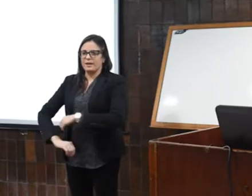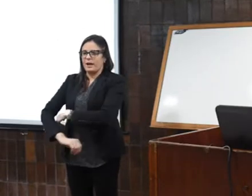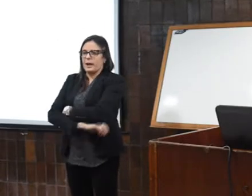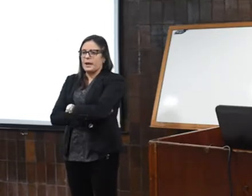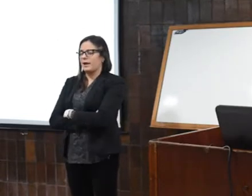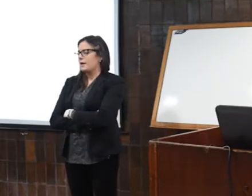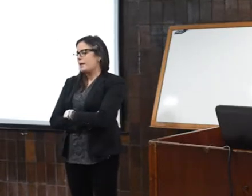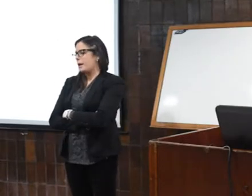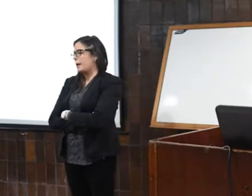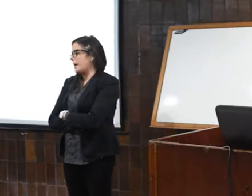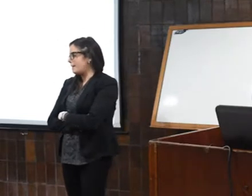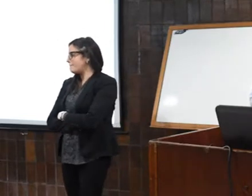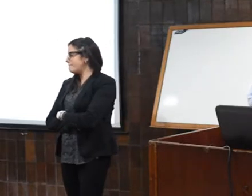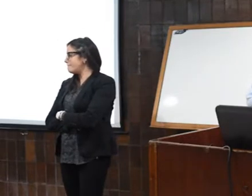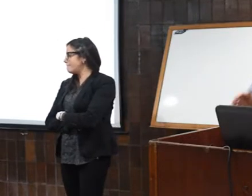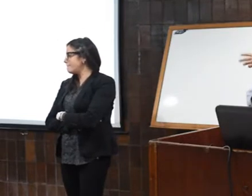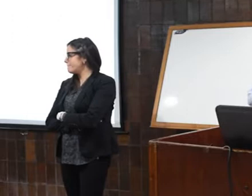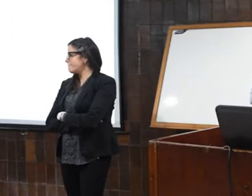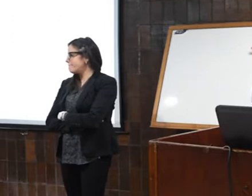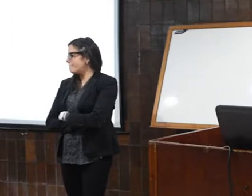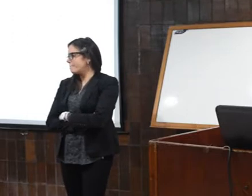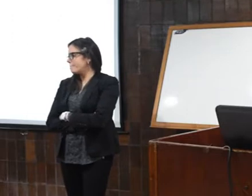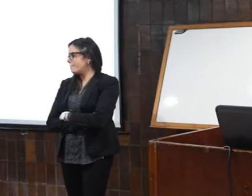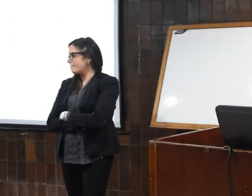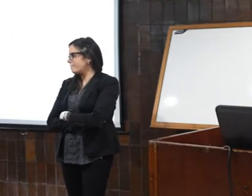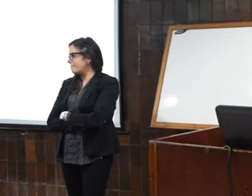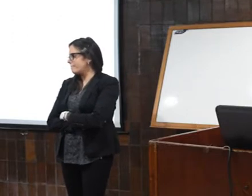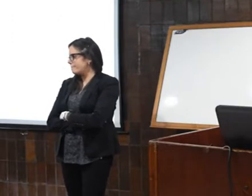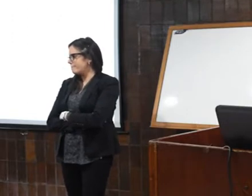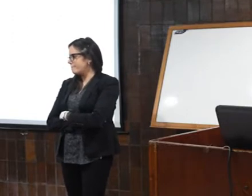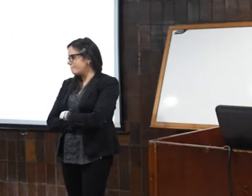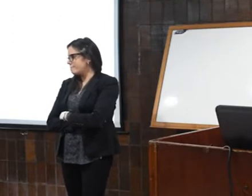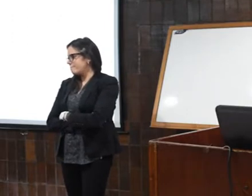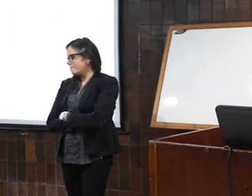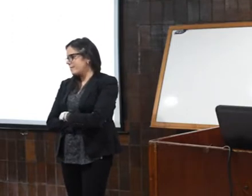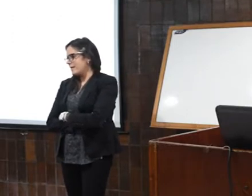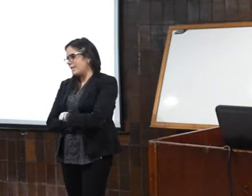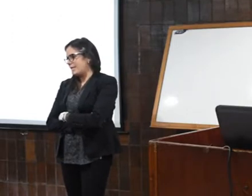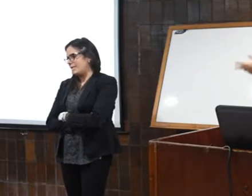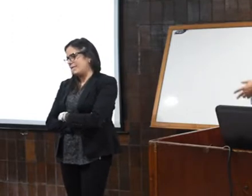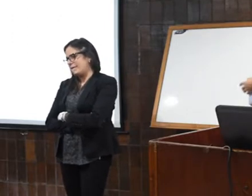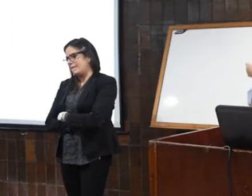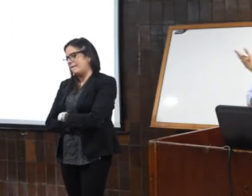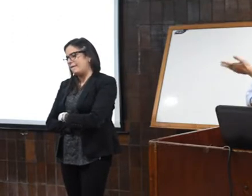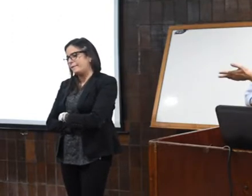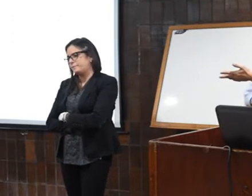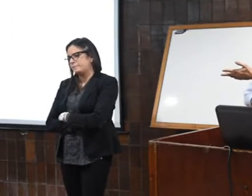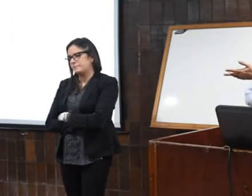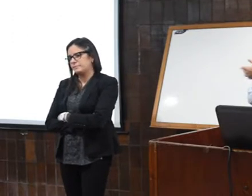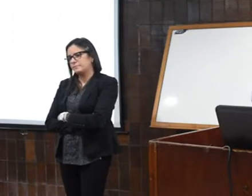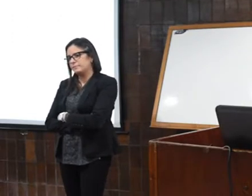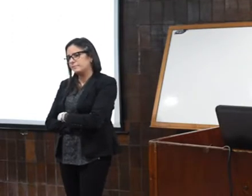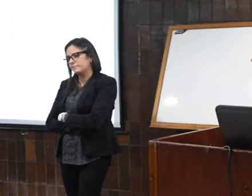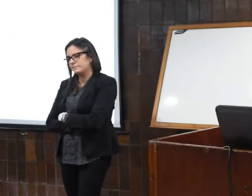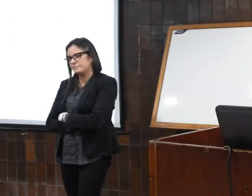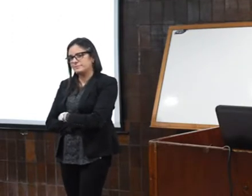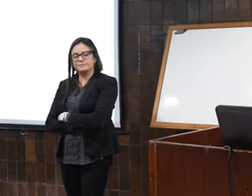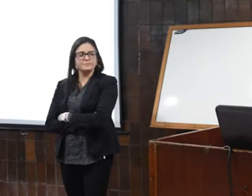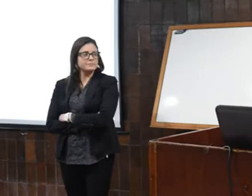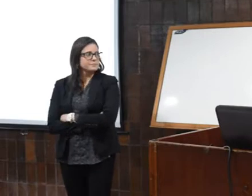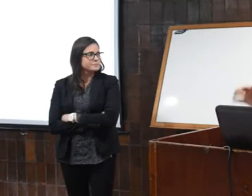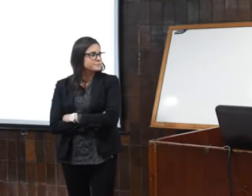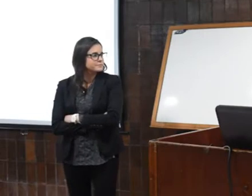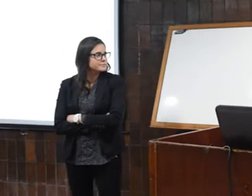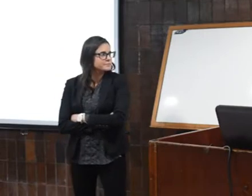en general muchas de esas gentes ya las personas que manejan esto le daban mejor rendimiento que el banco